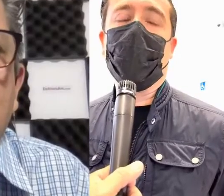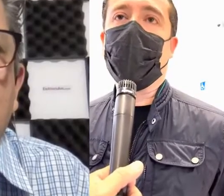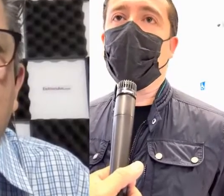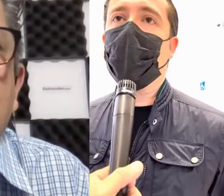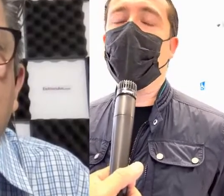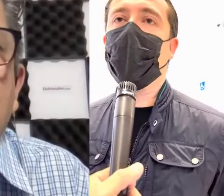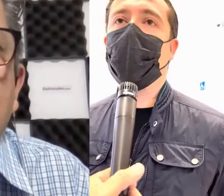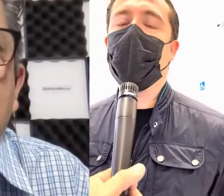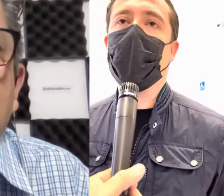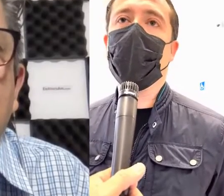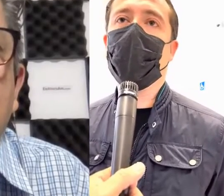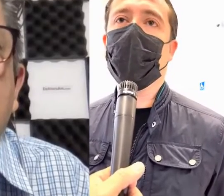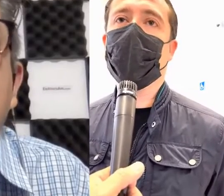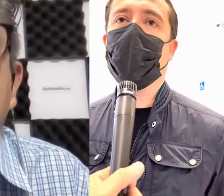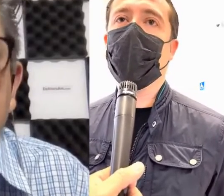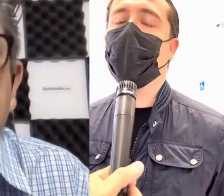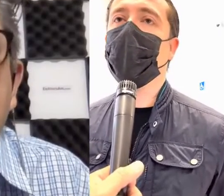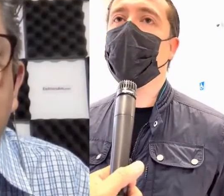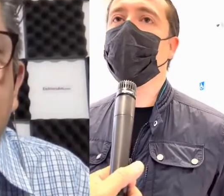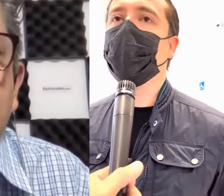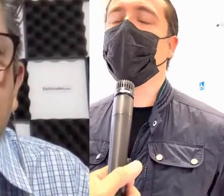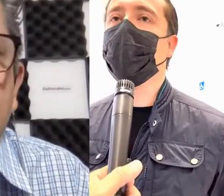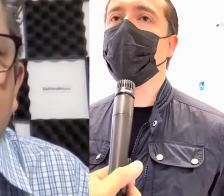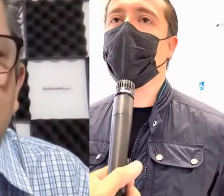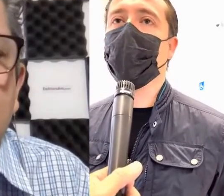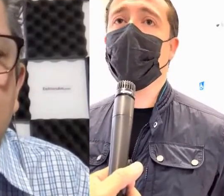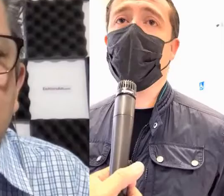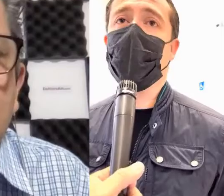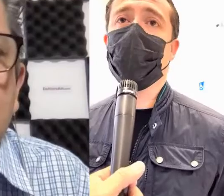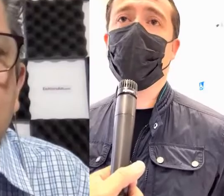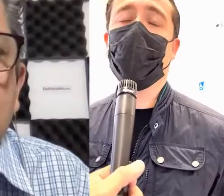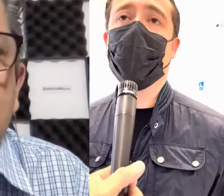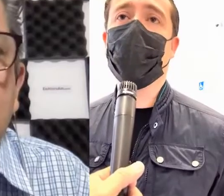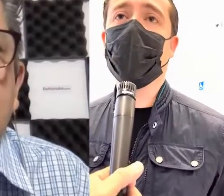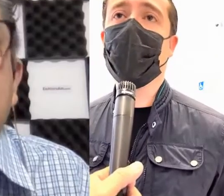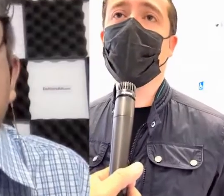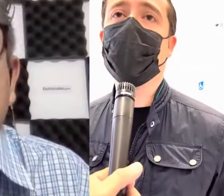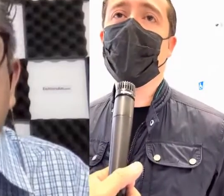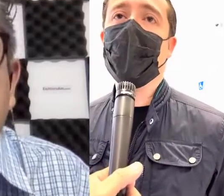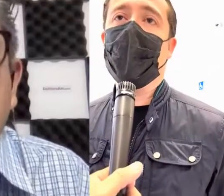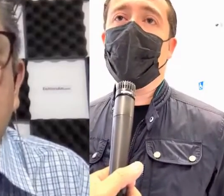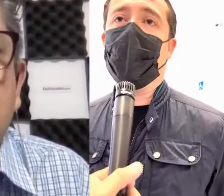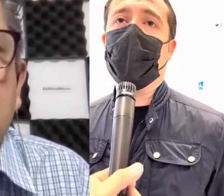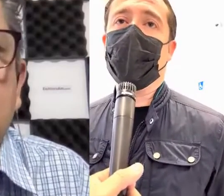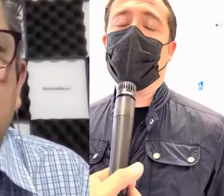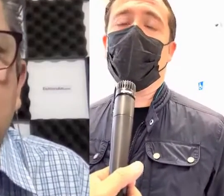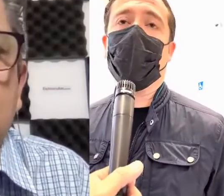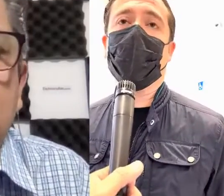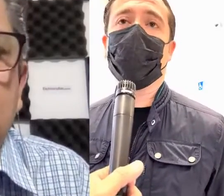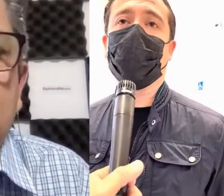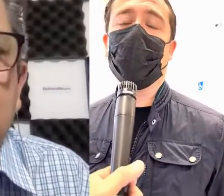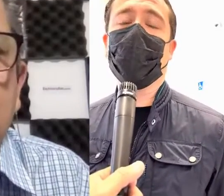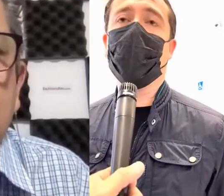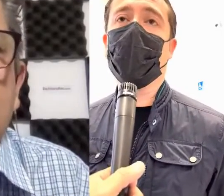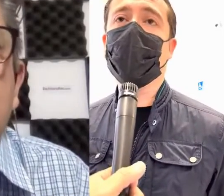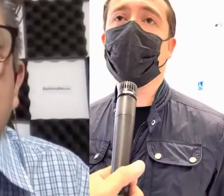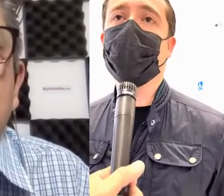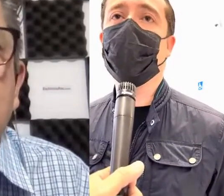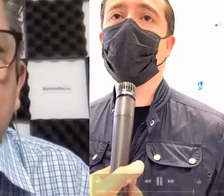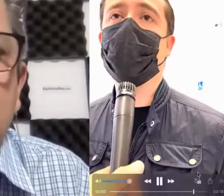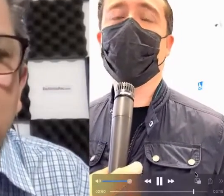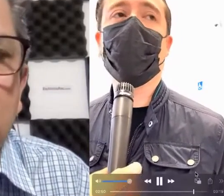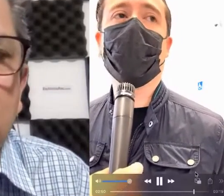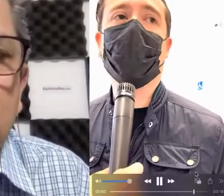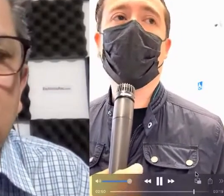pues raro ver a jóvenes liderando organizaciones gubernamentales o no gubernamentales, jóvenes tomadores